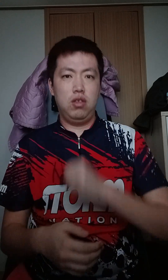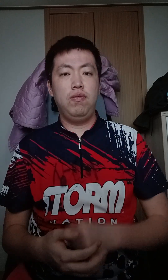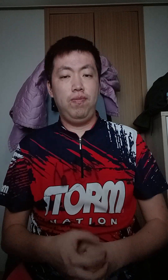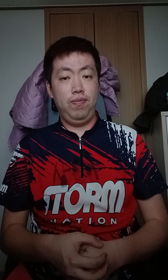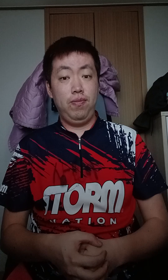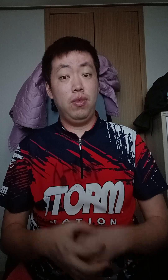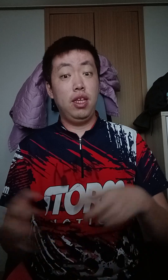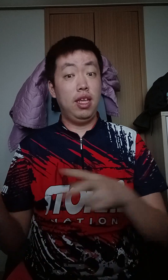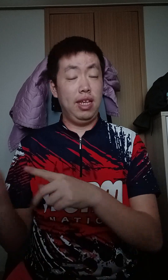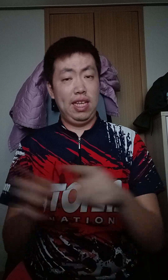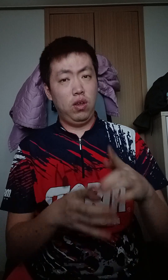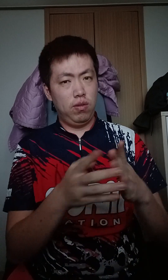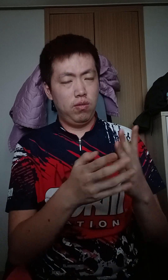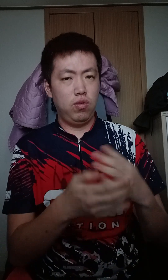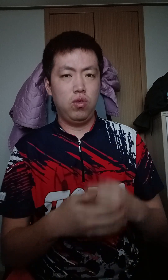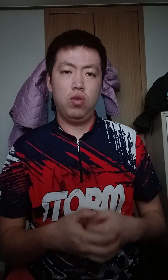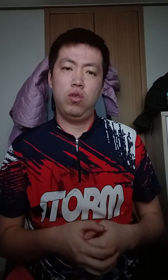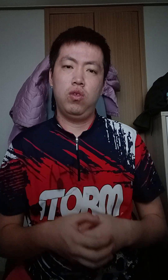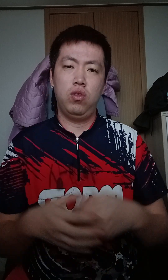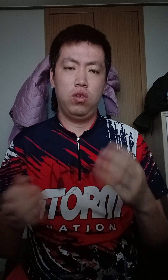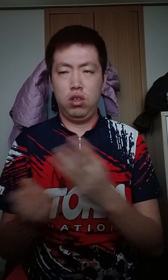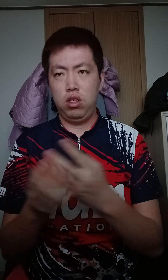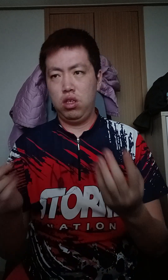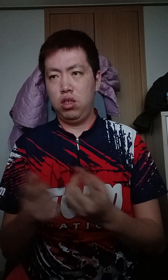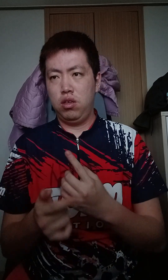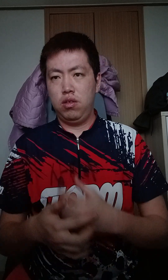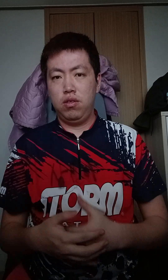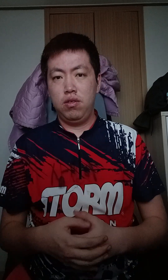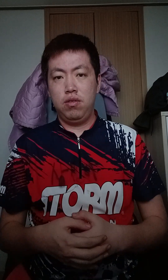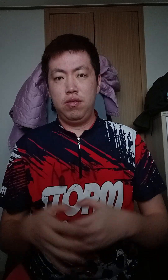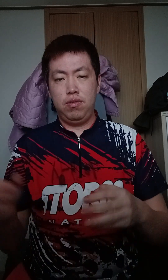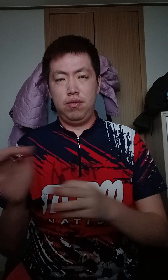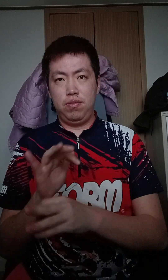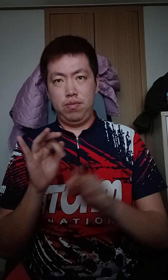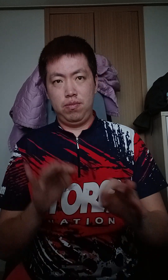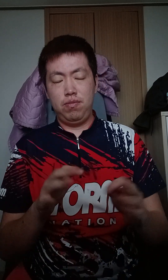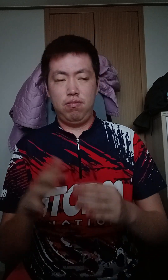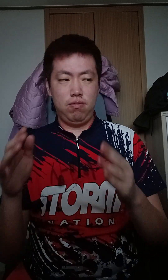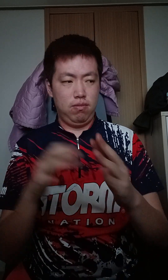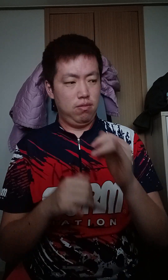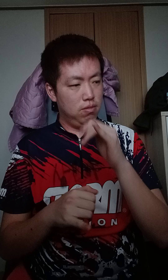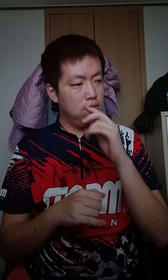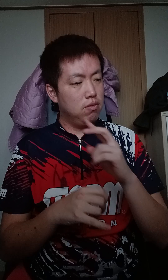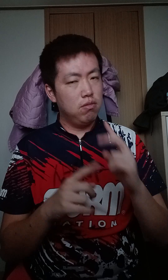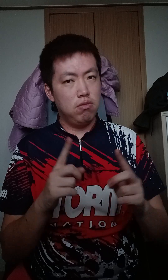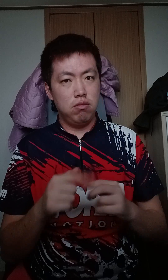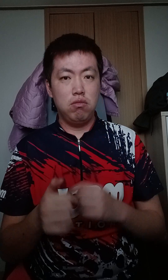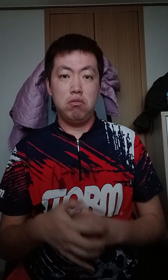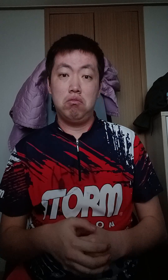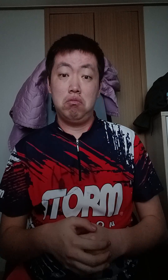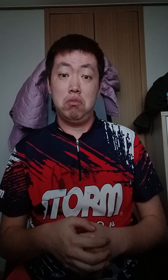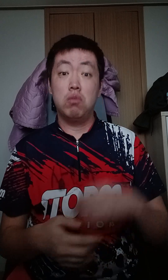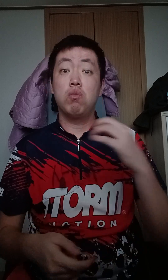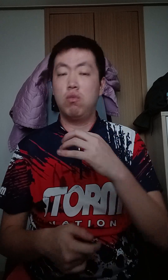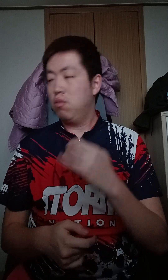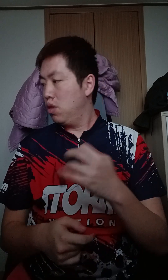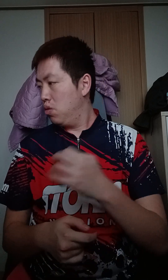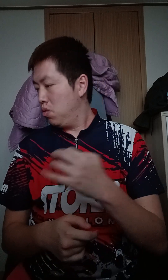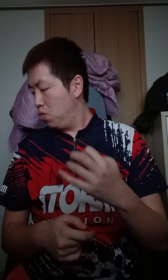제주시의 점검 뒤 거주 환경은 개선됐다지만 경제적 착취 의혹은 남아 있습니다. 시설 원장이 거주 장애인들의